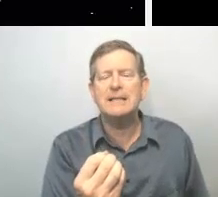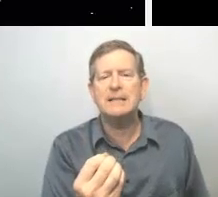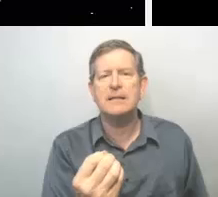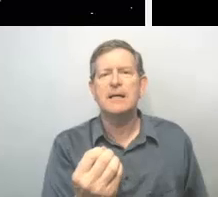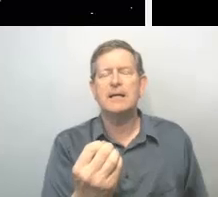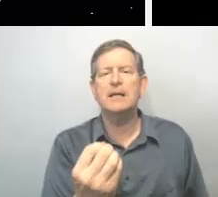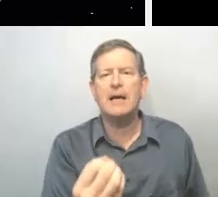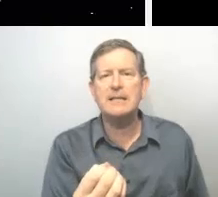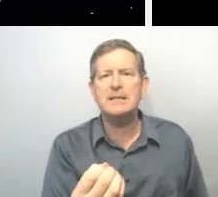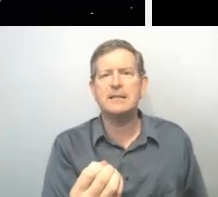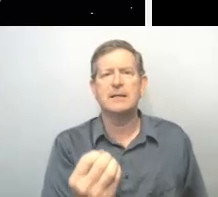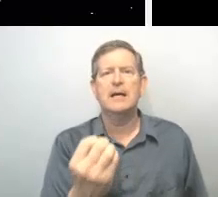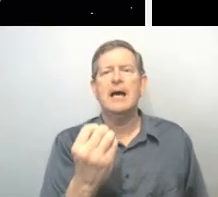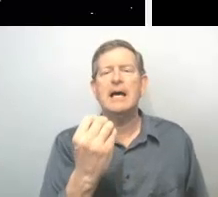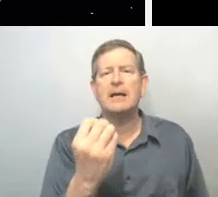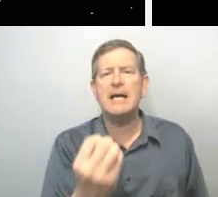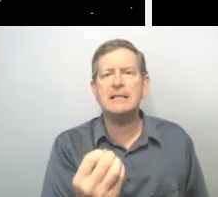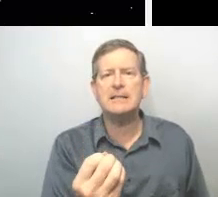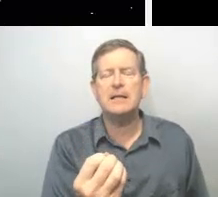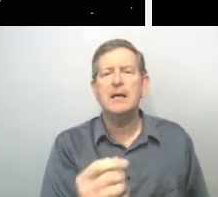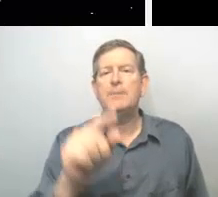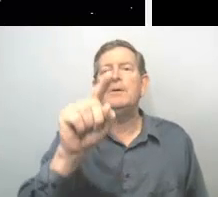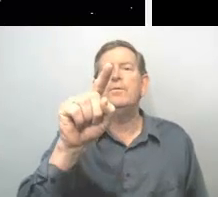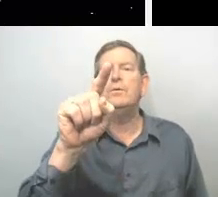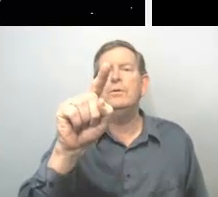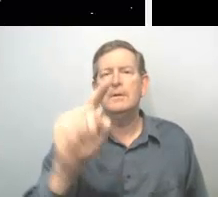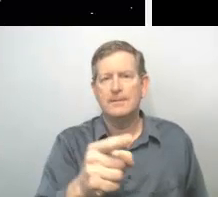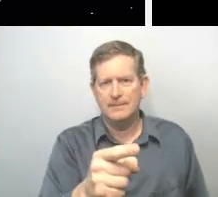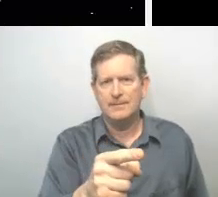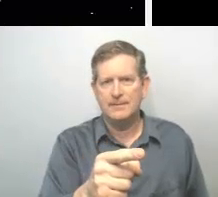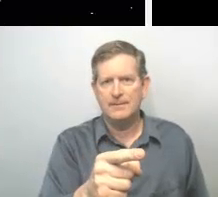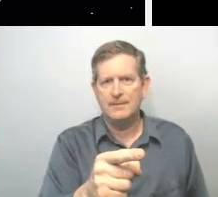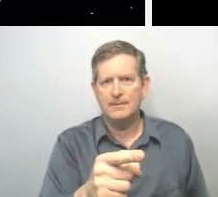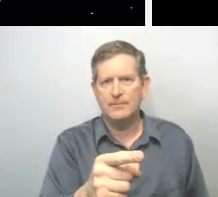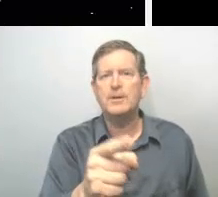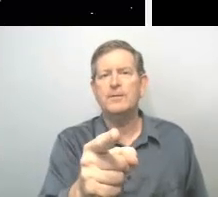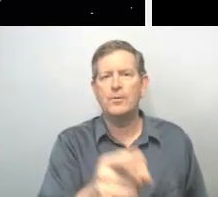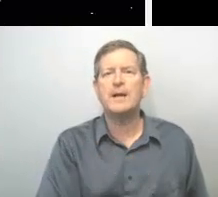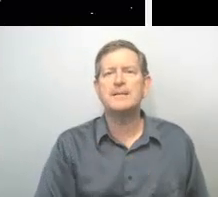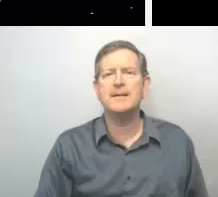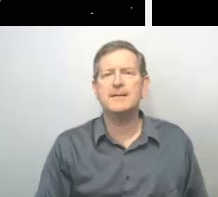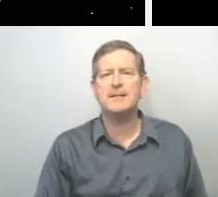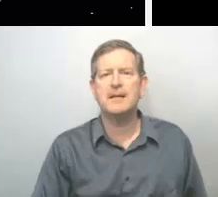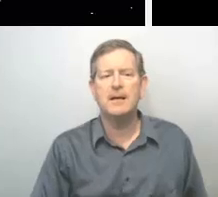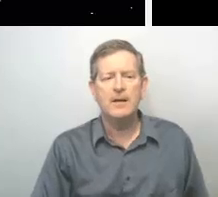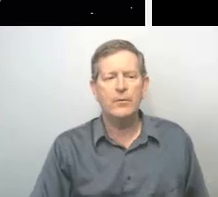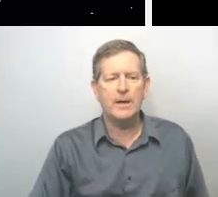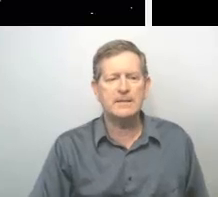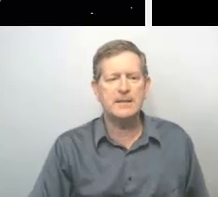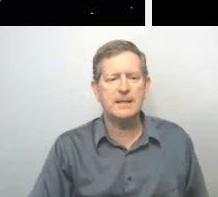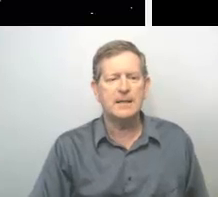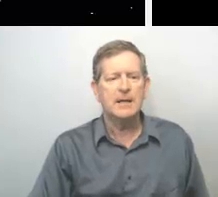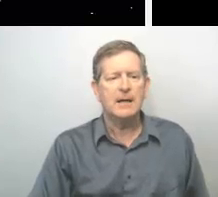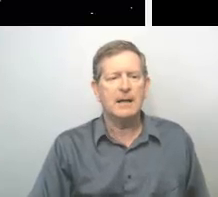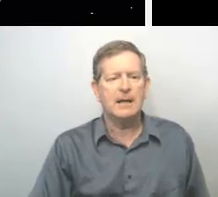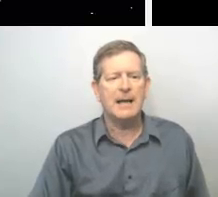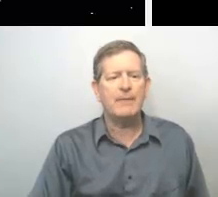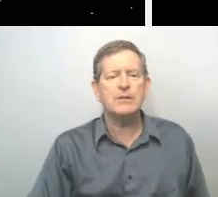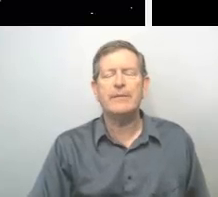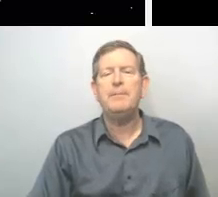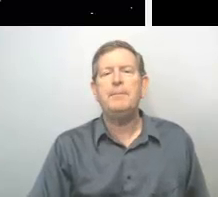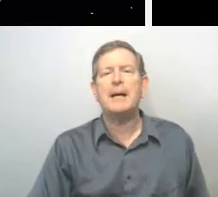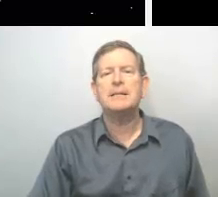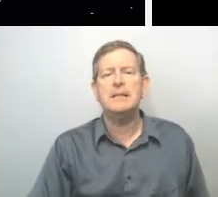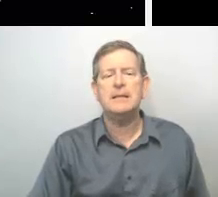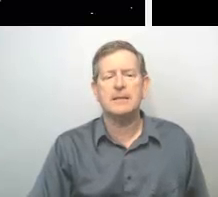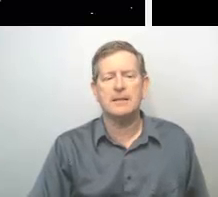tu restes, il reste, elle reste, et puis vous, oui, vous restez, c'est ça, vous restez. Là,